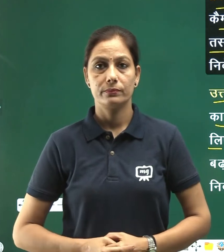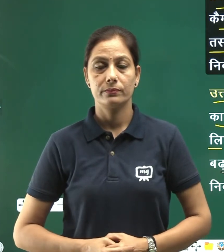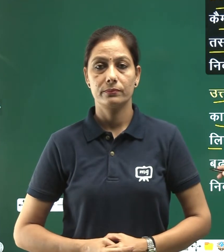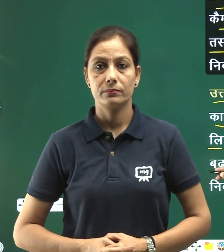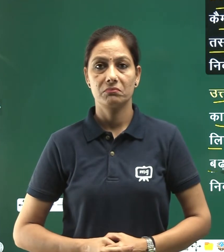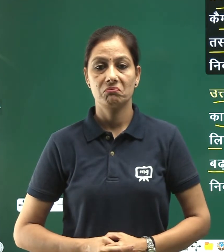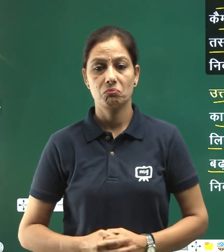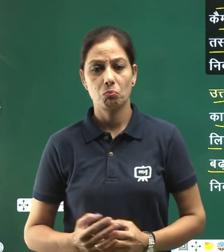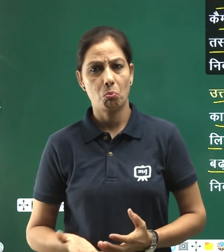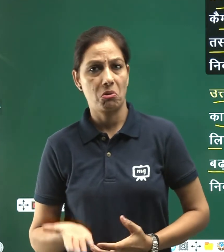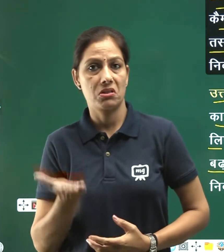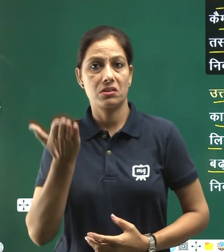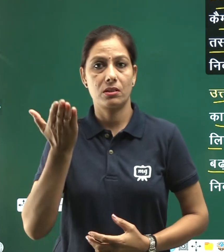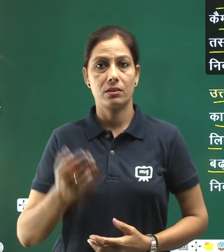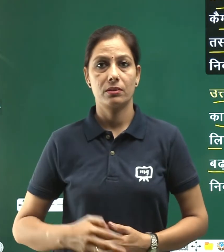बढ़ा चढ़ाकर